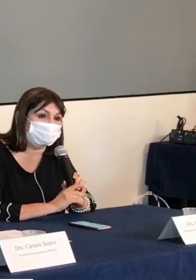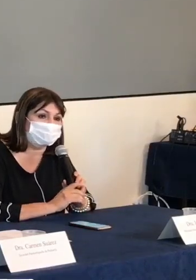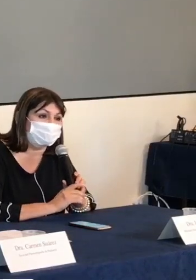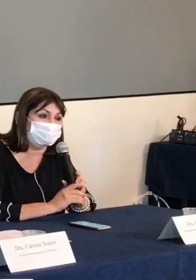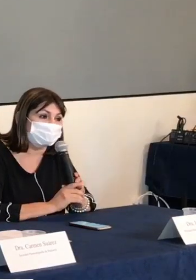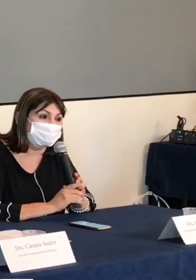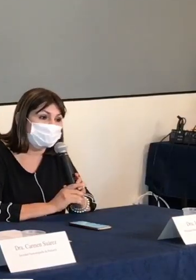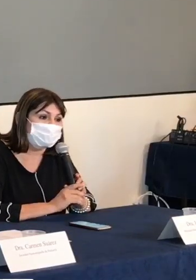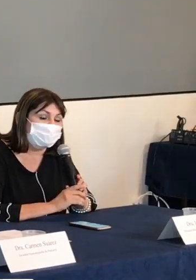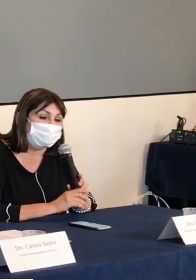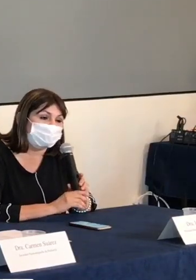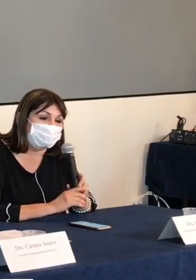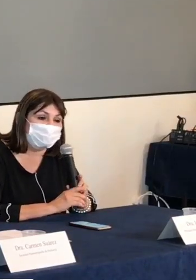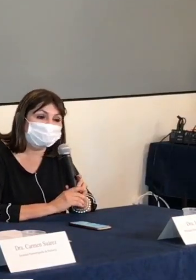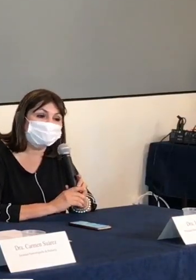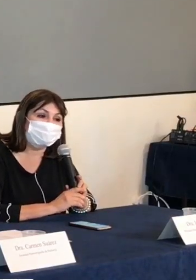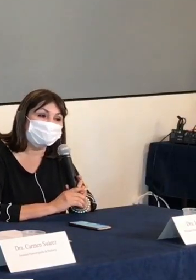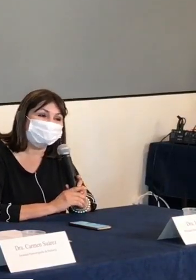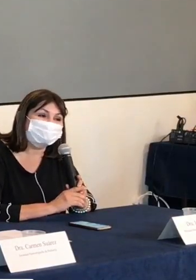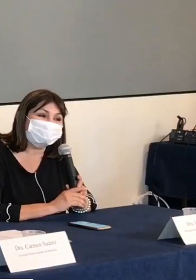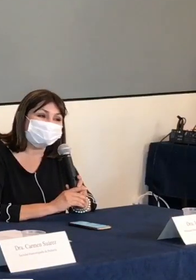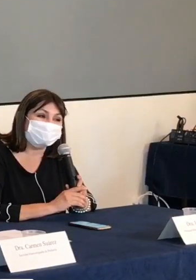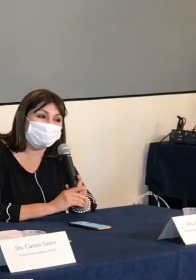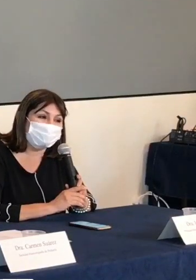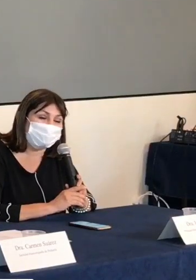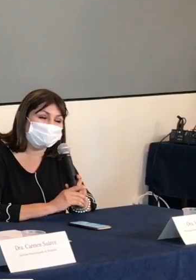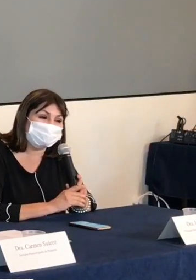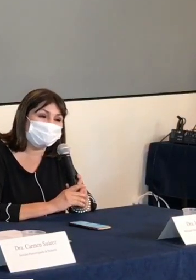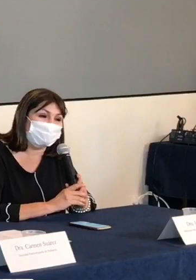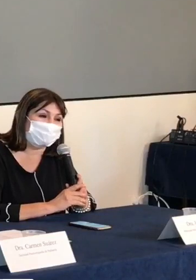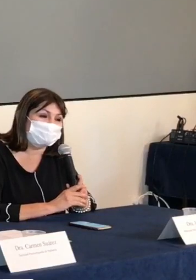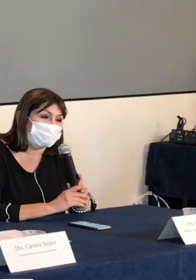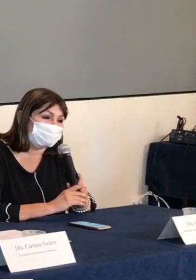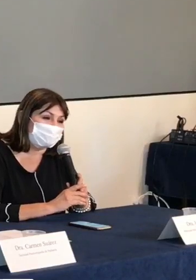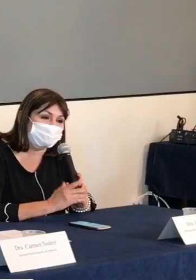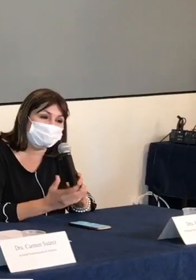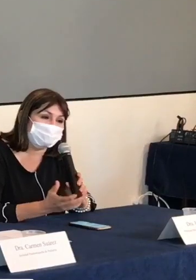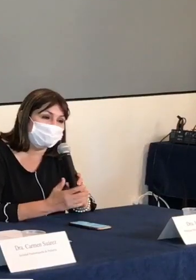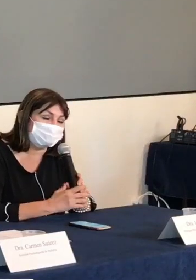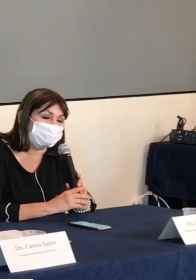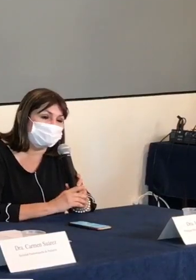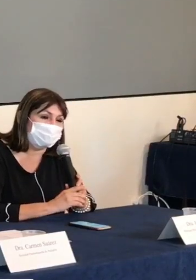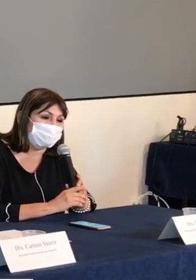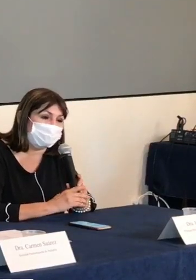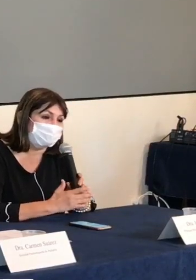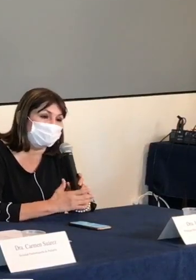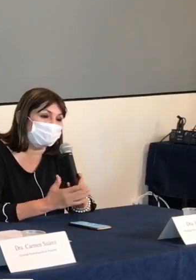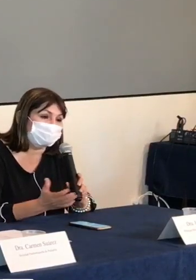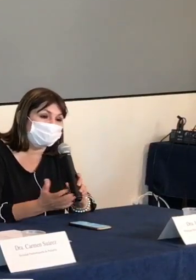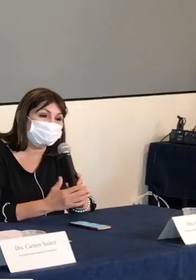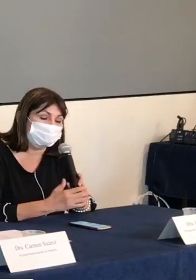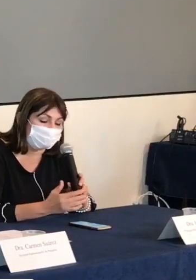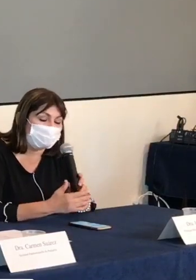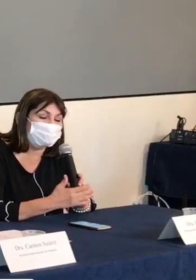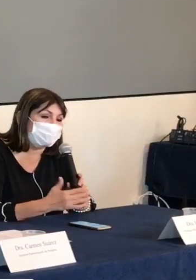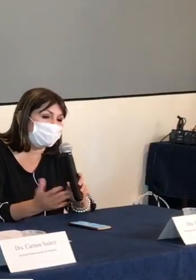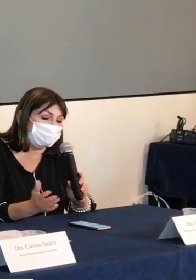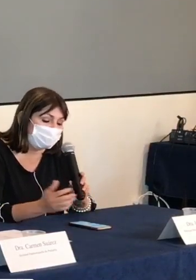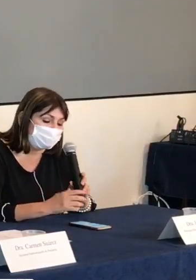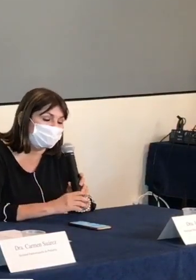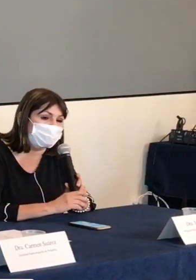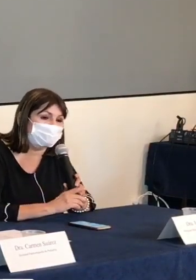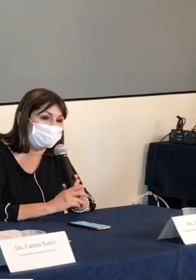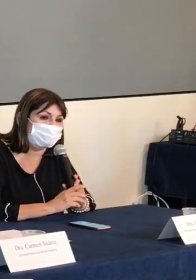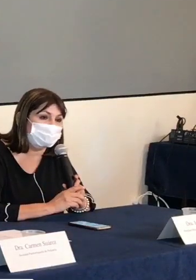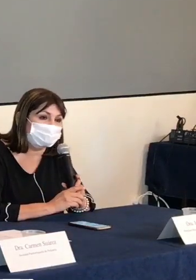la vacunación. La vacunación es un ejercicio que empieza cuando nacemos y que debe ocurrir a